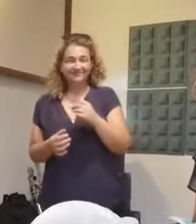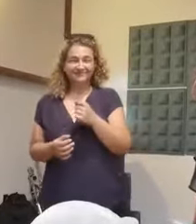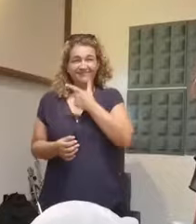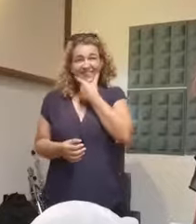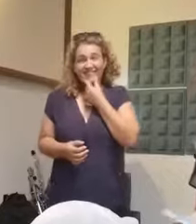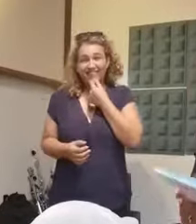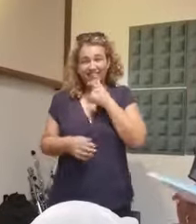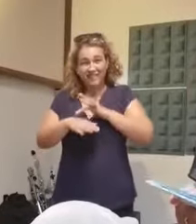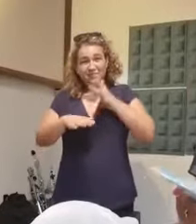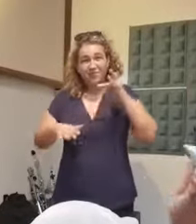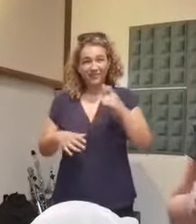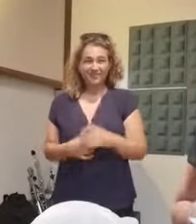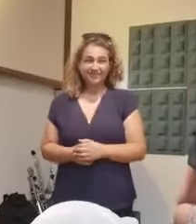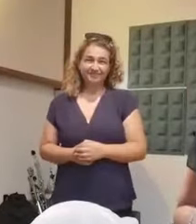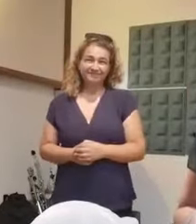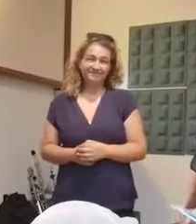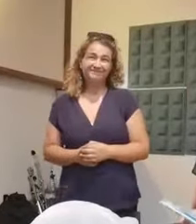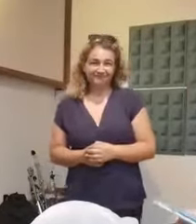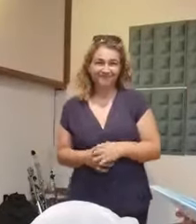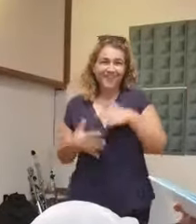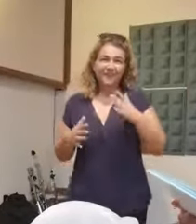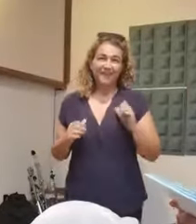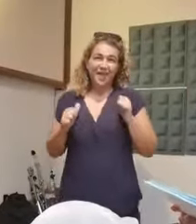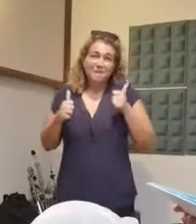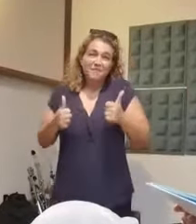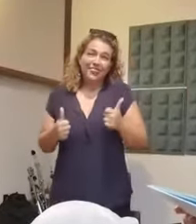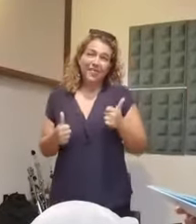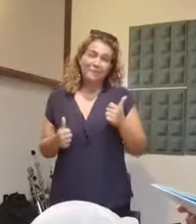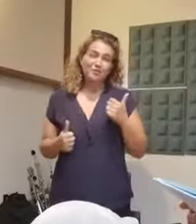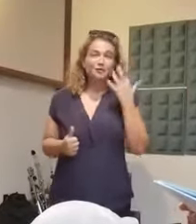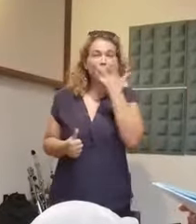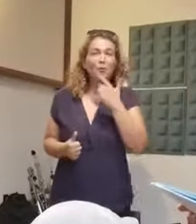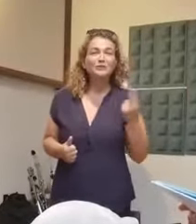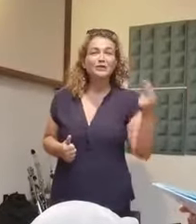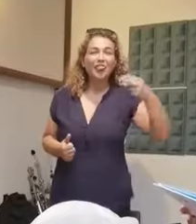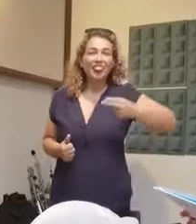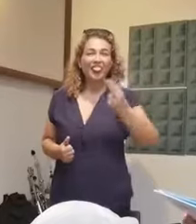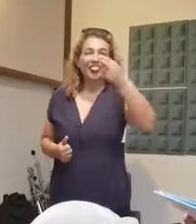historia de Delfín, ahora del principio y después hasta el fin.